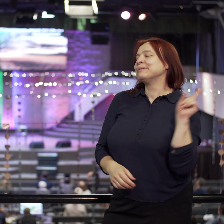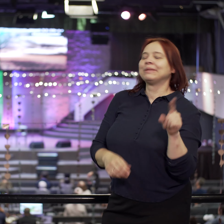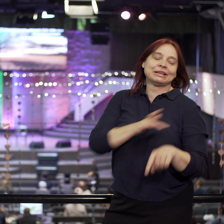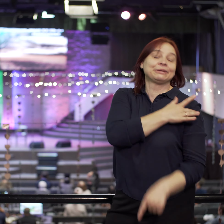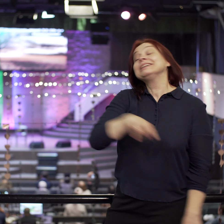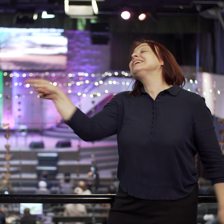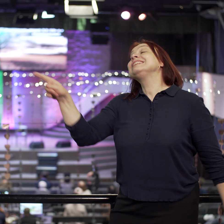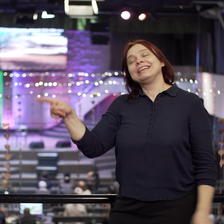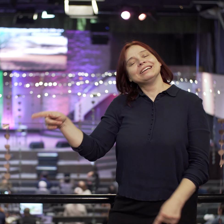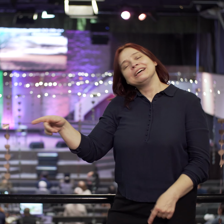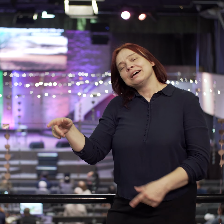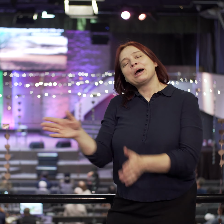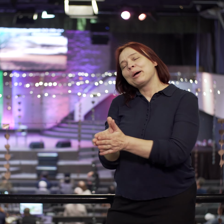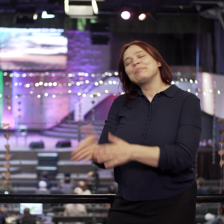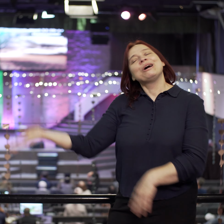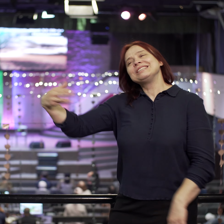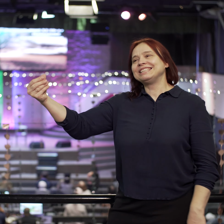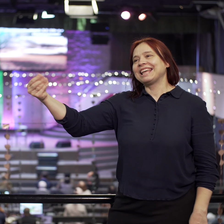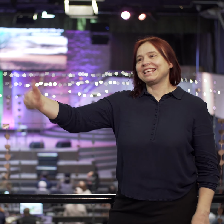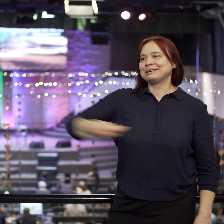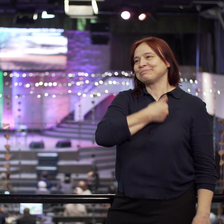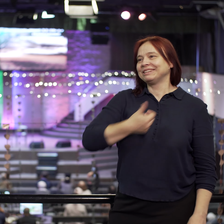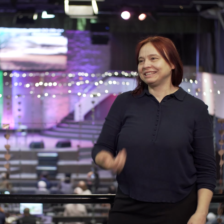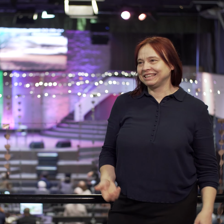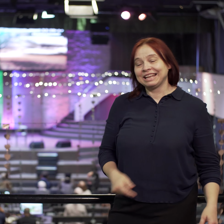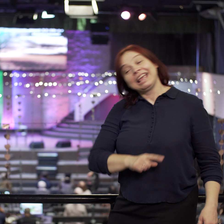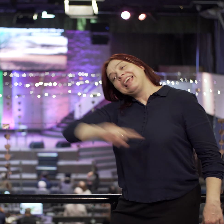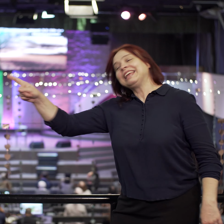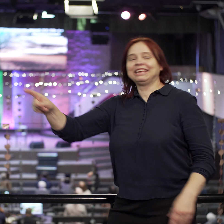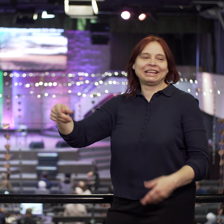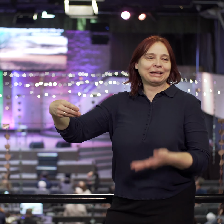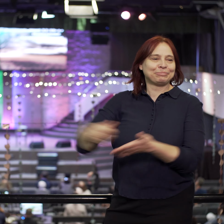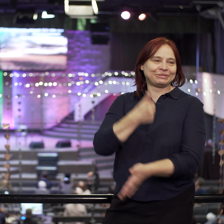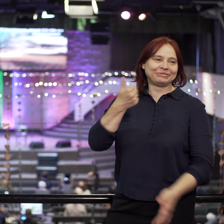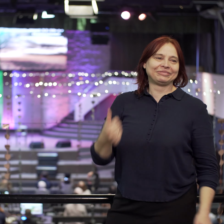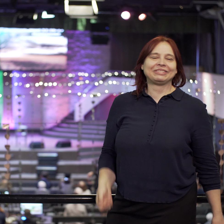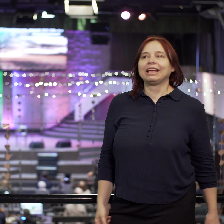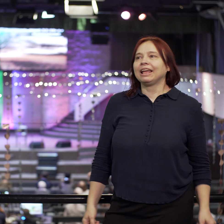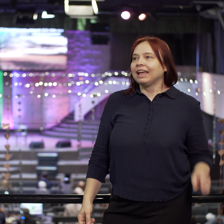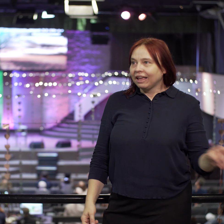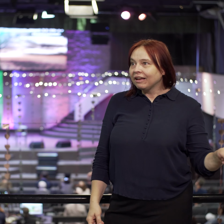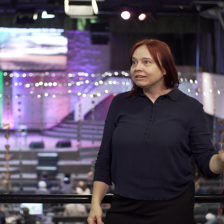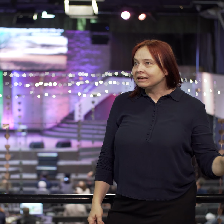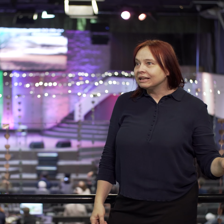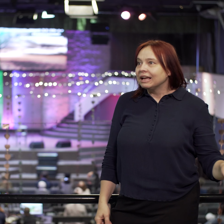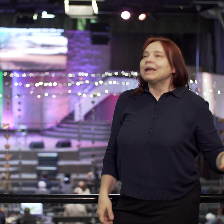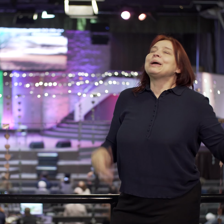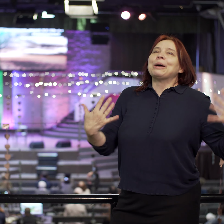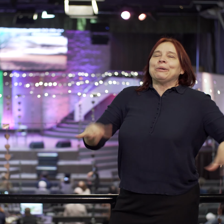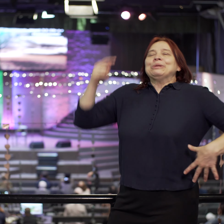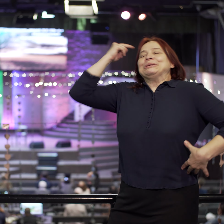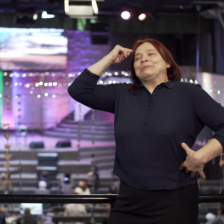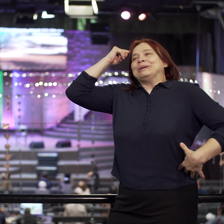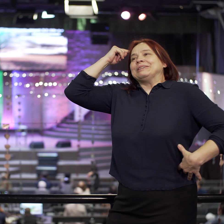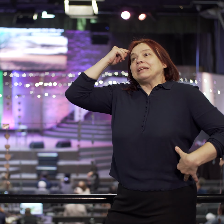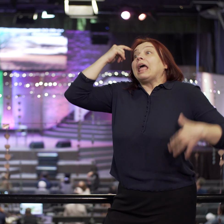12. Ну не на стол это, на стол не поместится, да? 12 талантов. И они уже фактически были у него. И